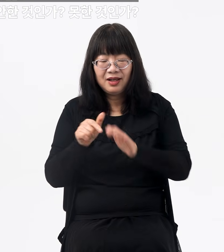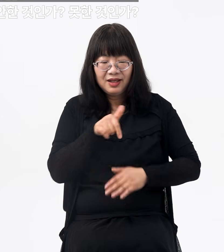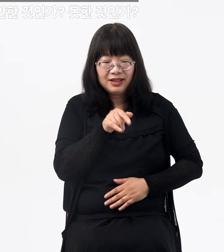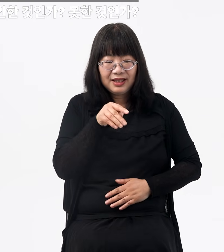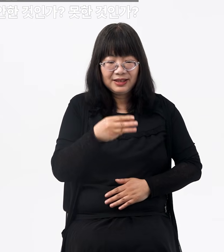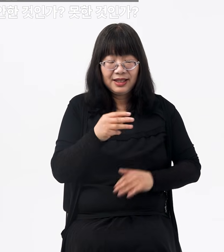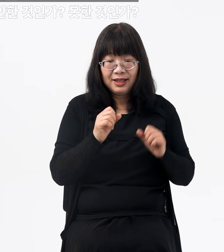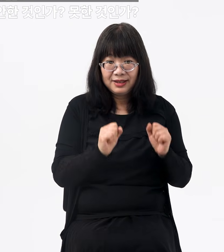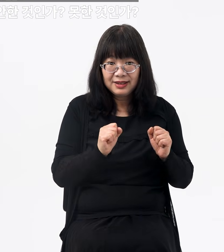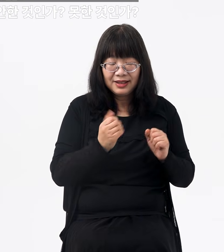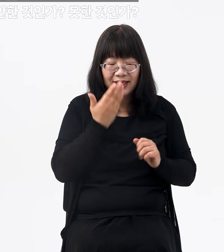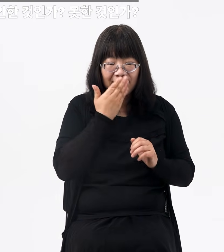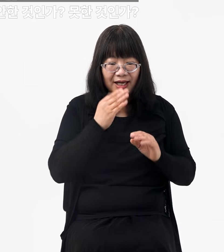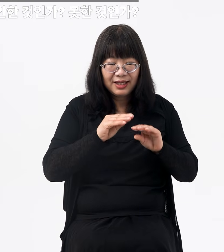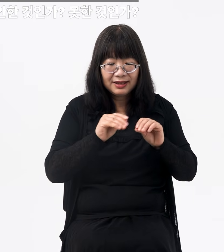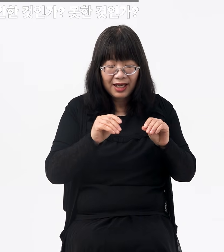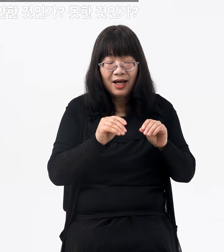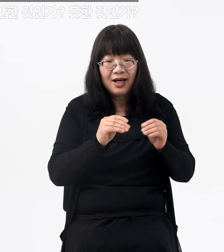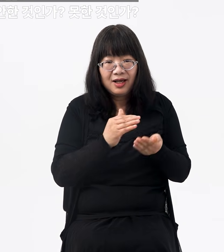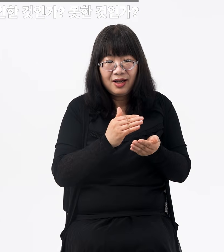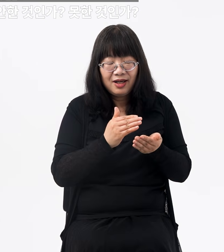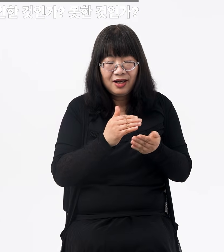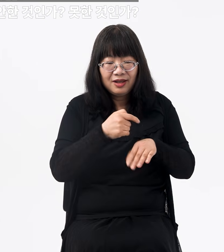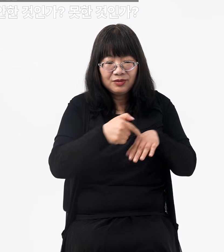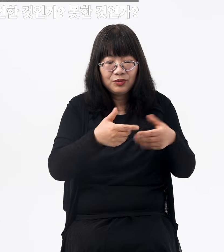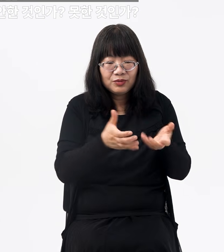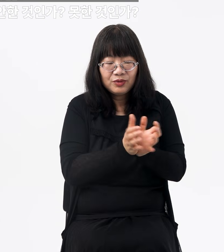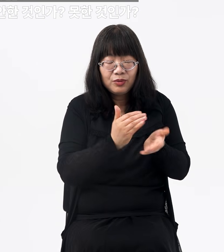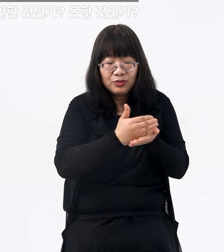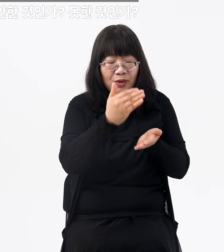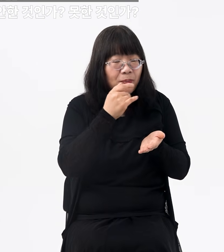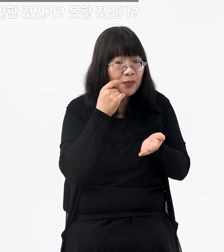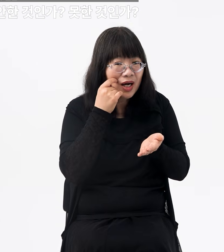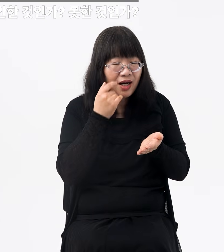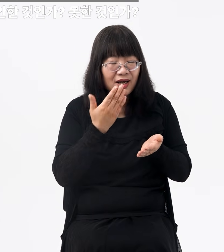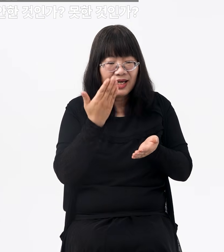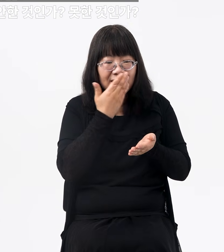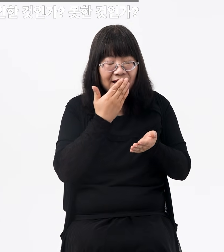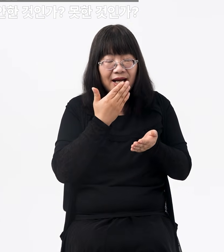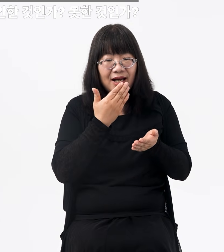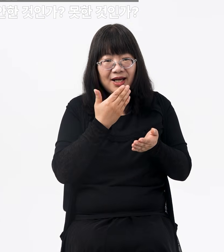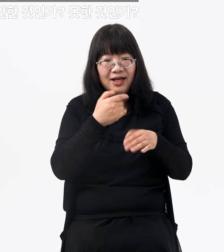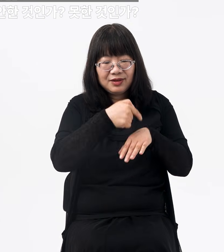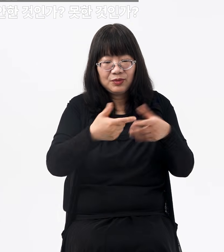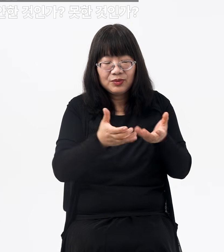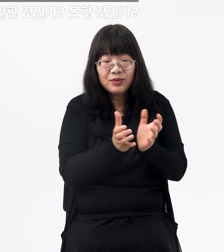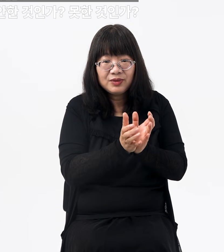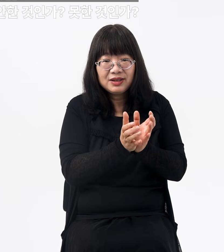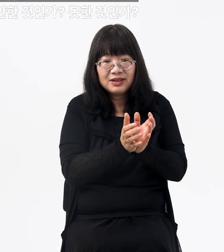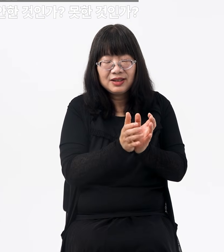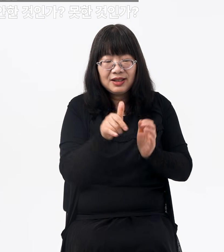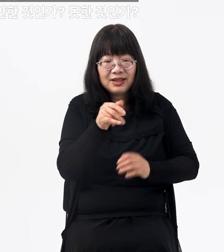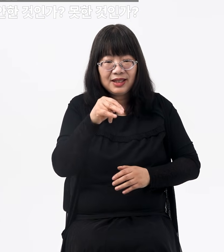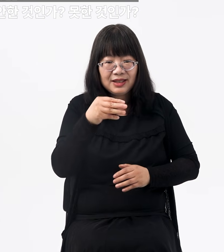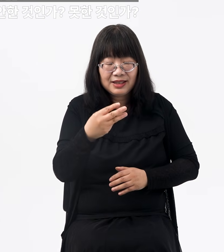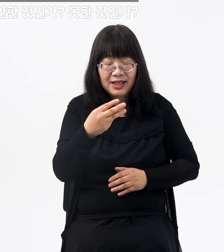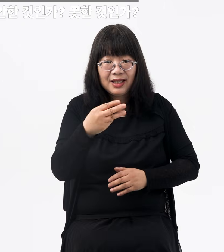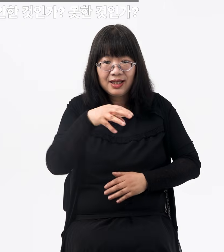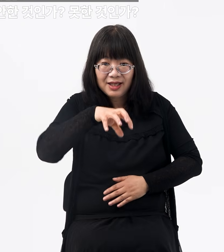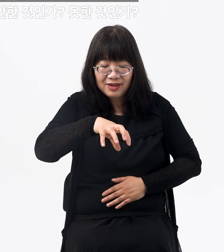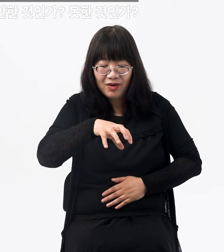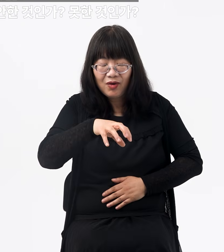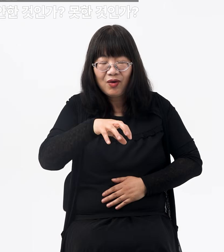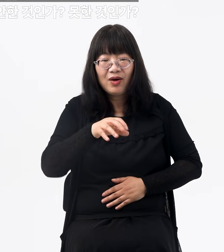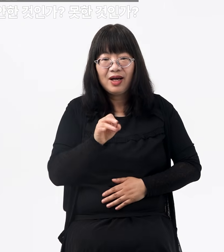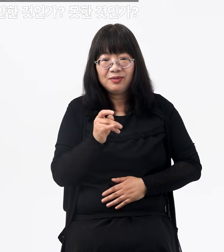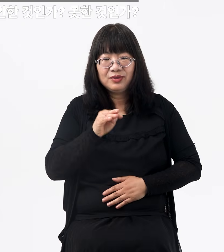거주하는 가나안 족속을 쫓아내지 못하며 가나안 족속이 게셀에서 그들 중에 또 뭐하고 있죠?